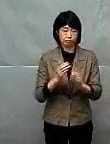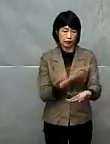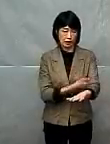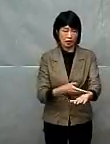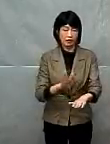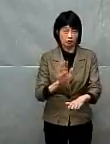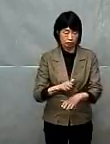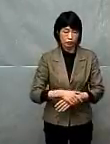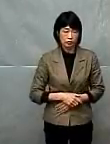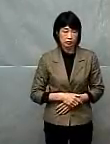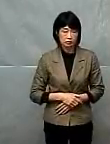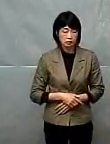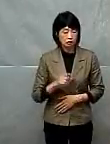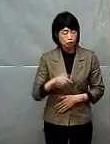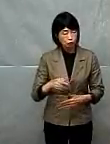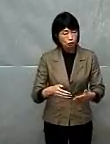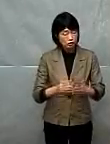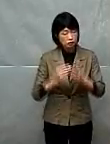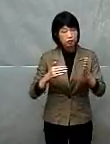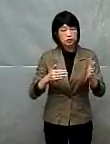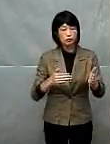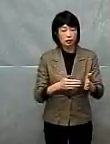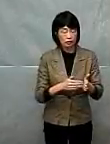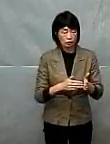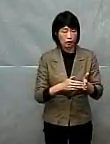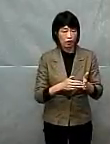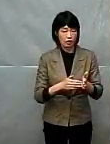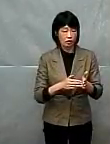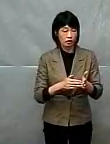その設立まではですね、